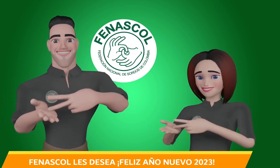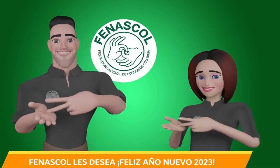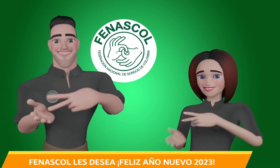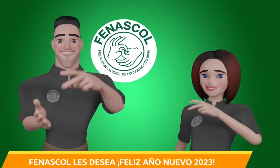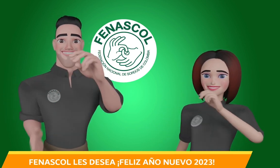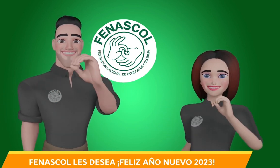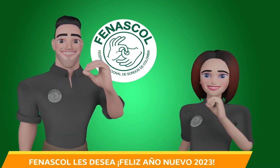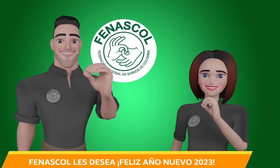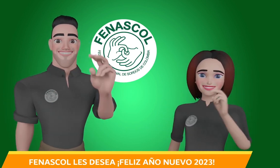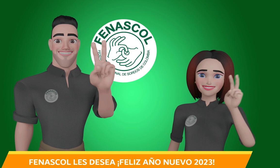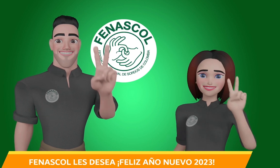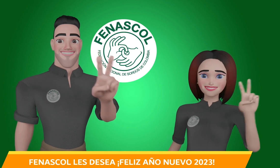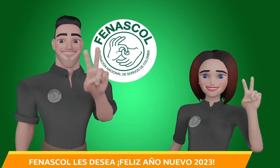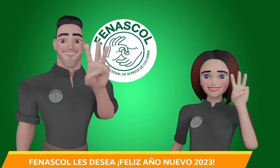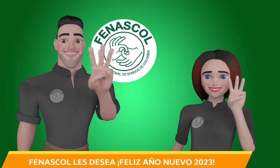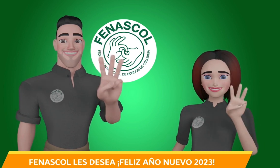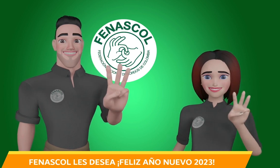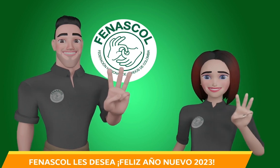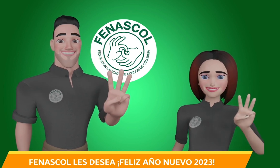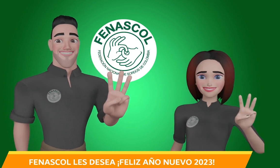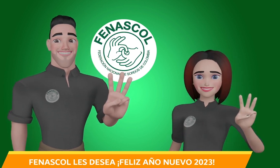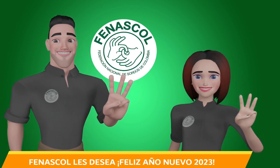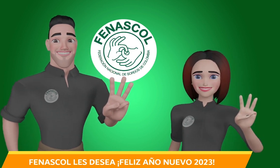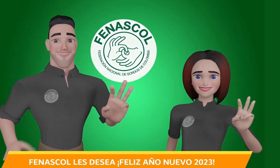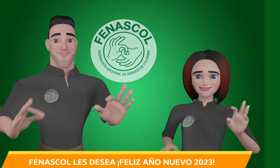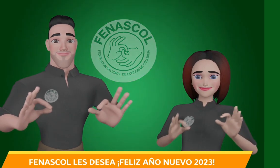FENASCOL les desea feliz año nuevo 2023.